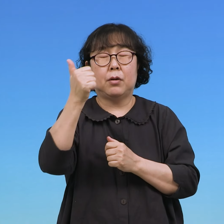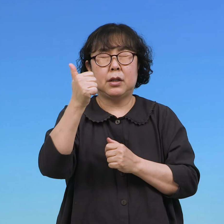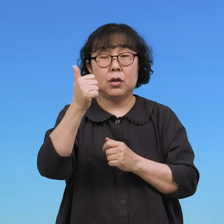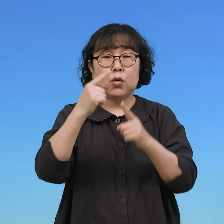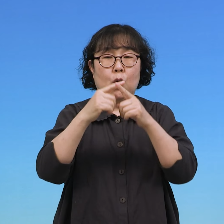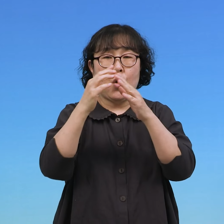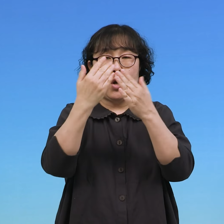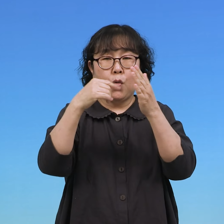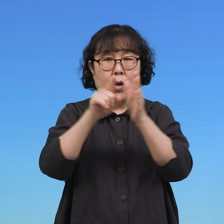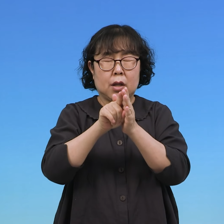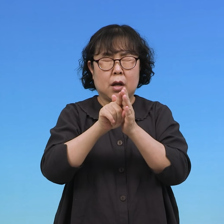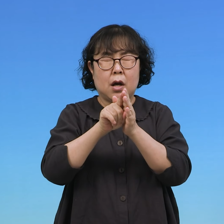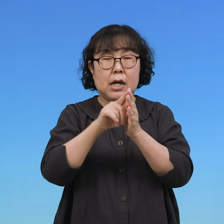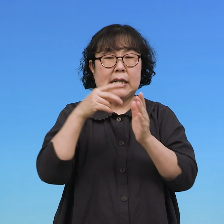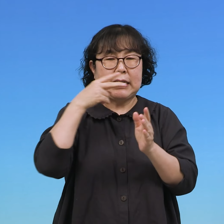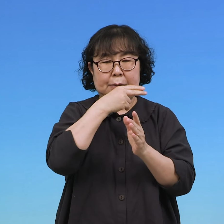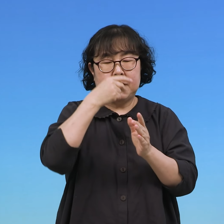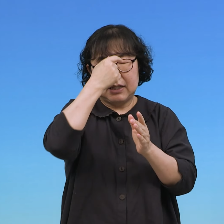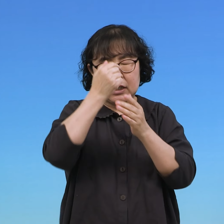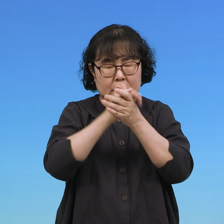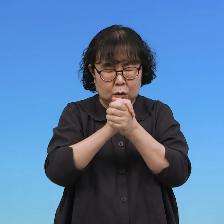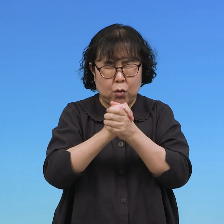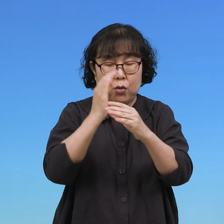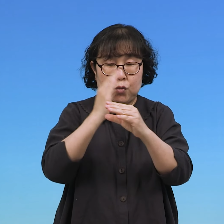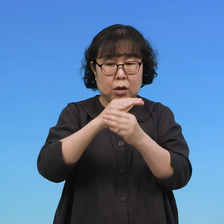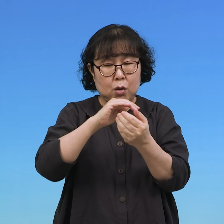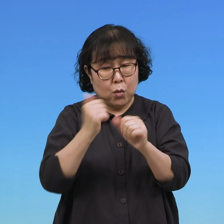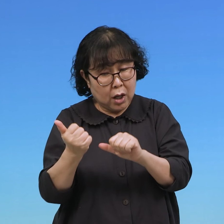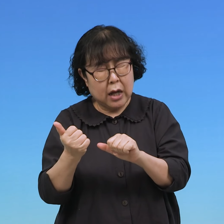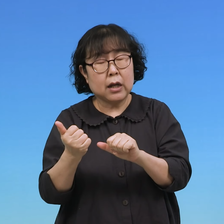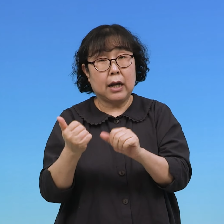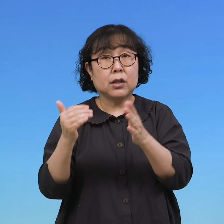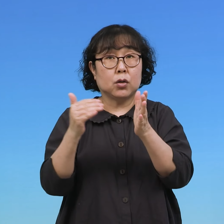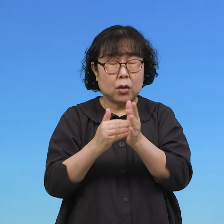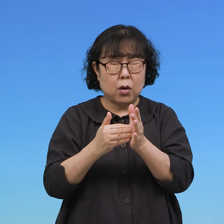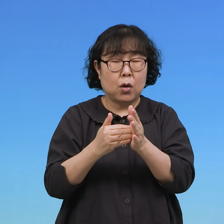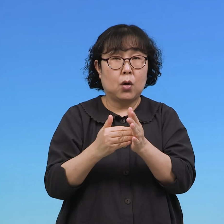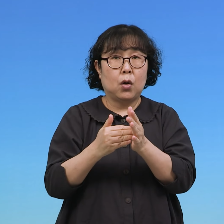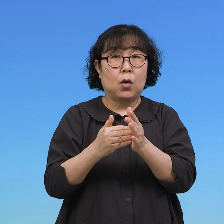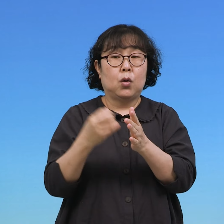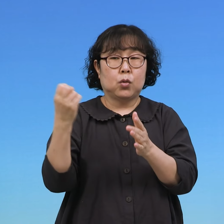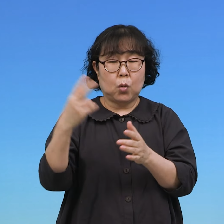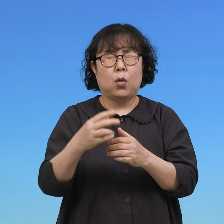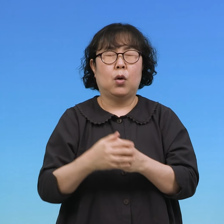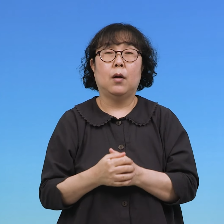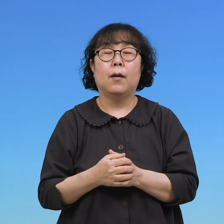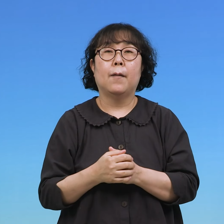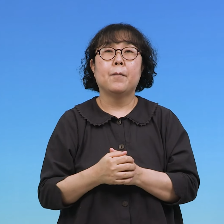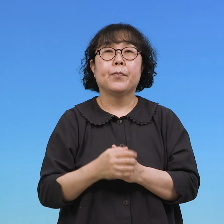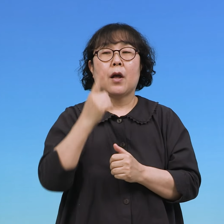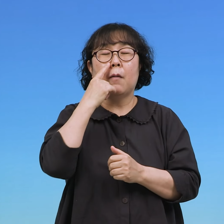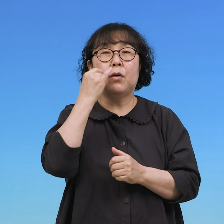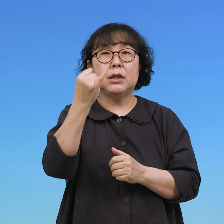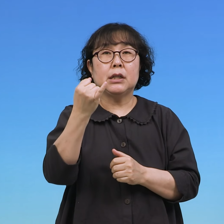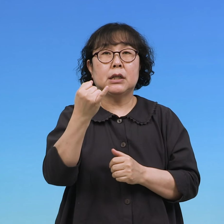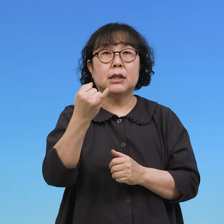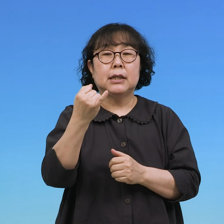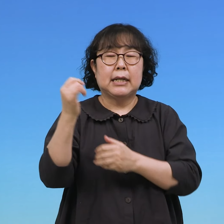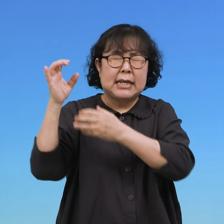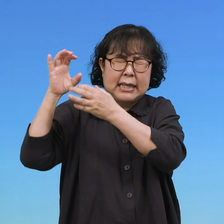아버지는 교회를 위하여 금식하다가 기도하다가 돌아가시는 그런 놀라운 일을 행하셨고,